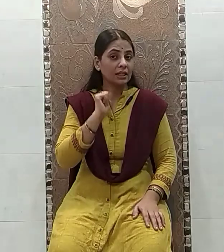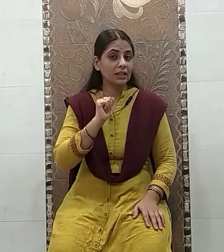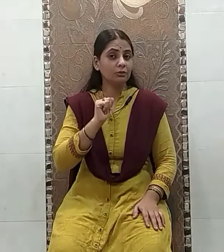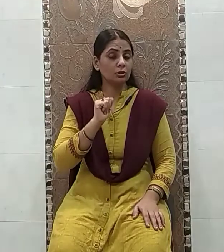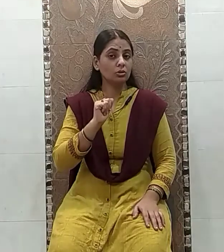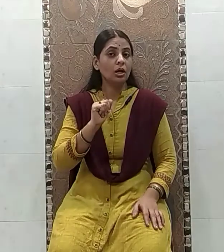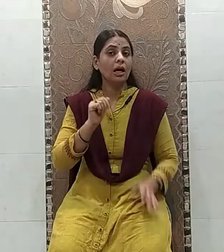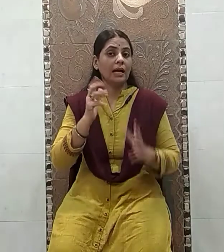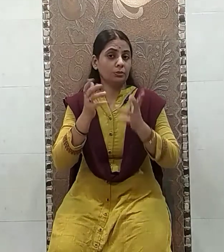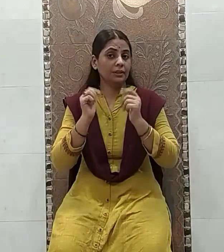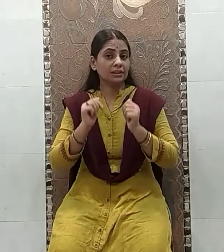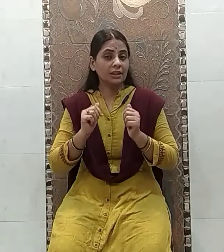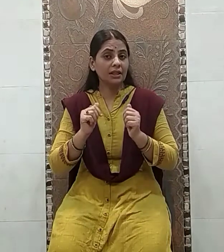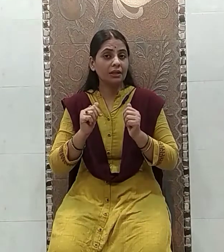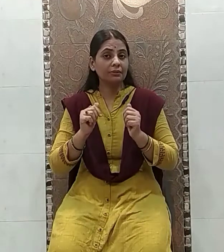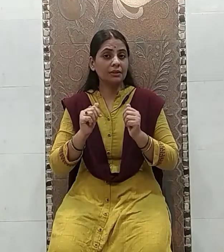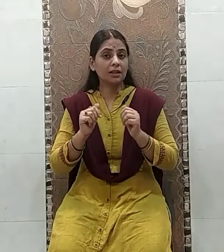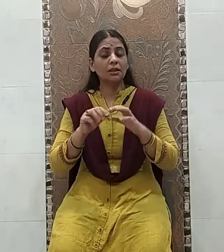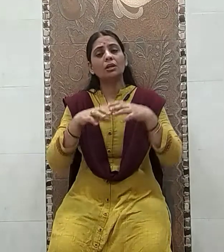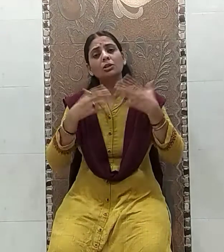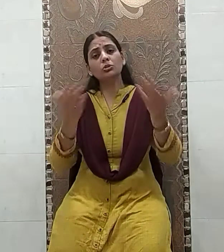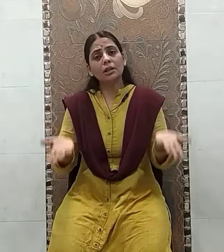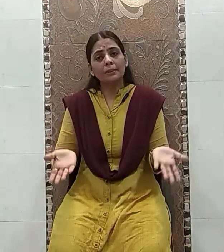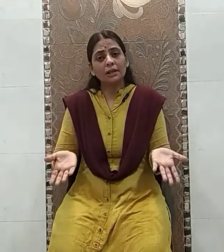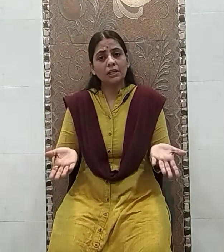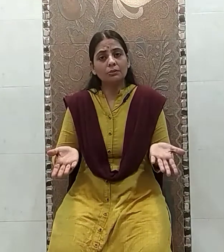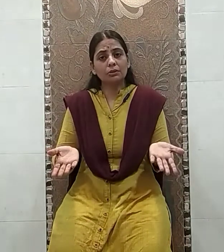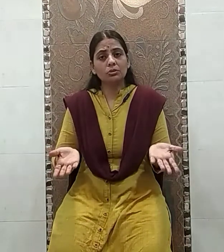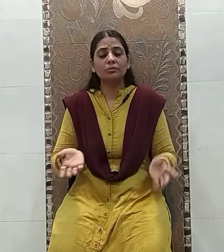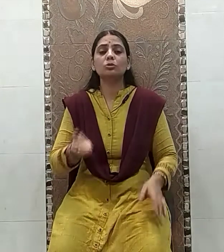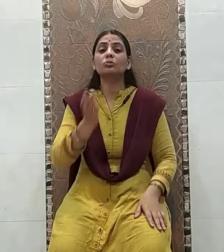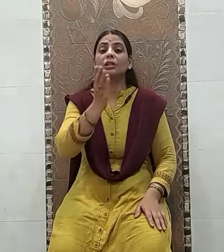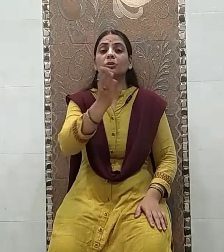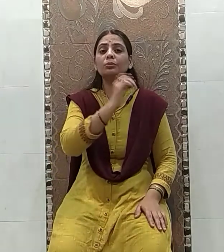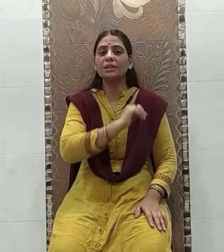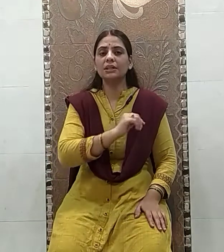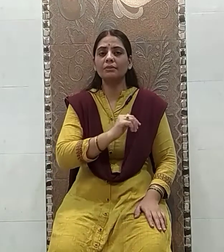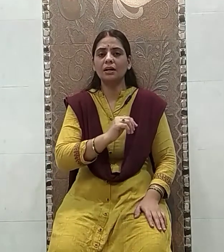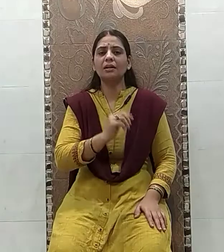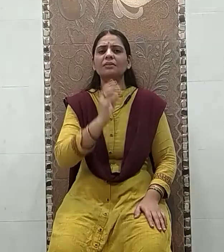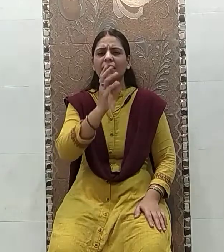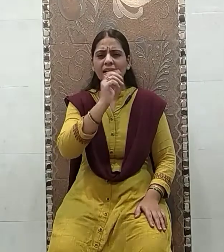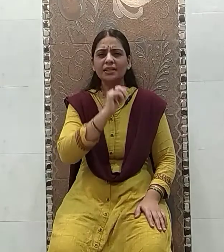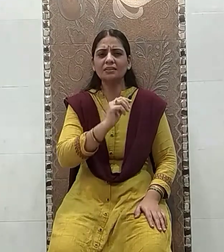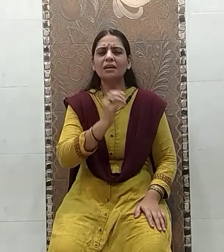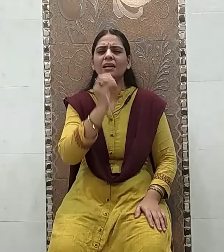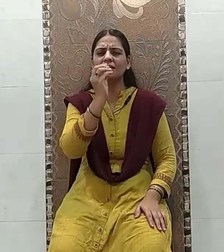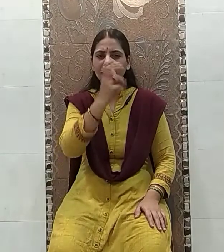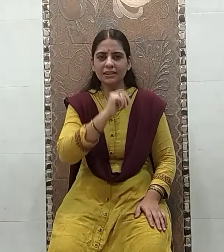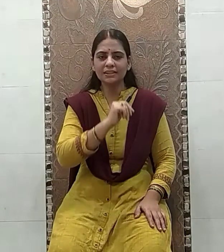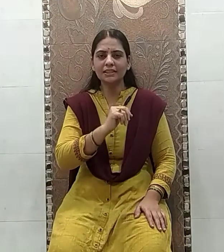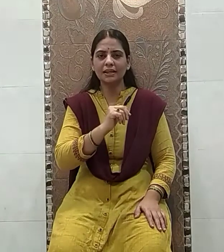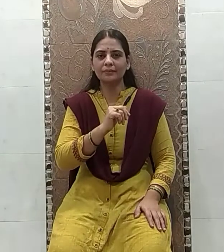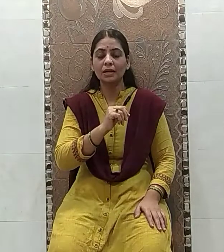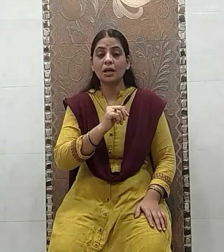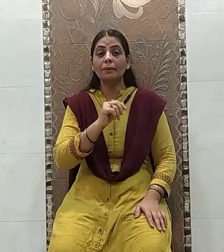करायला आवडतो, ॲरोबिक्स करायला आवडतात की दुसरा प्रकार आवडतो, तुमचा तुम्ही ठरवा. द्या ना अर्धा तास द्या,